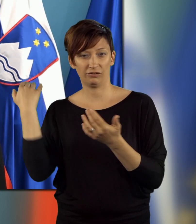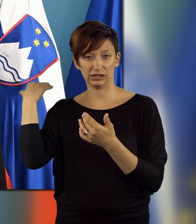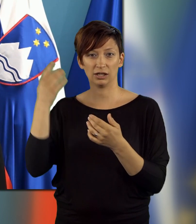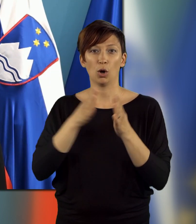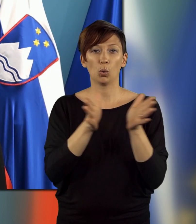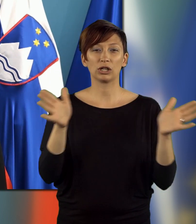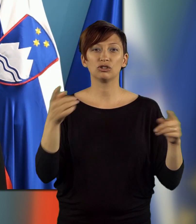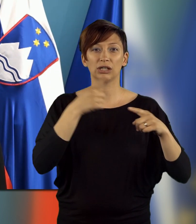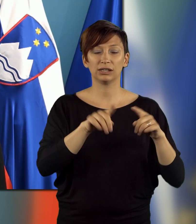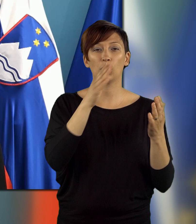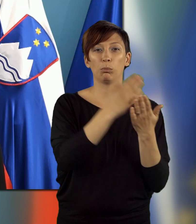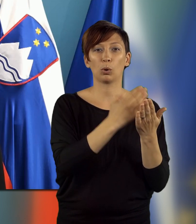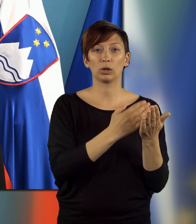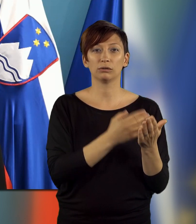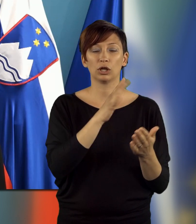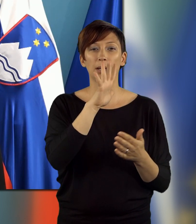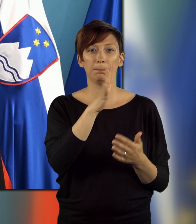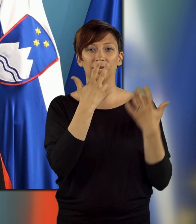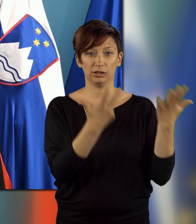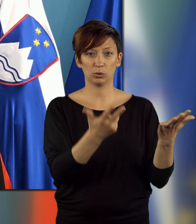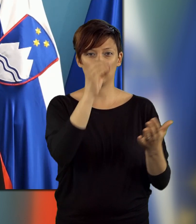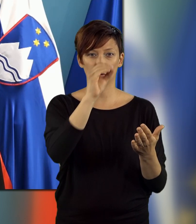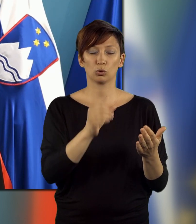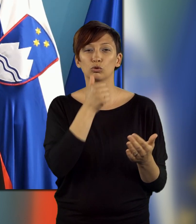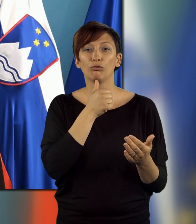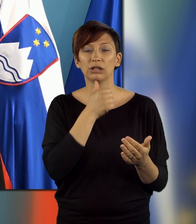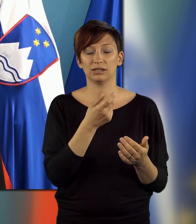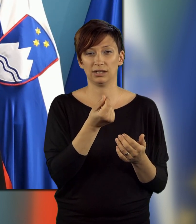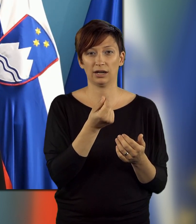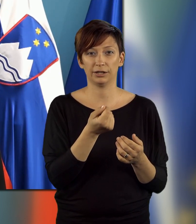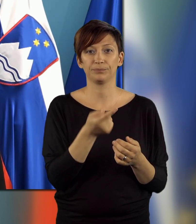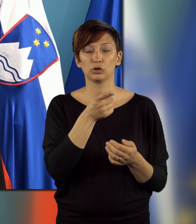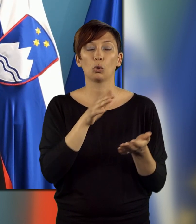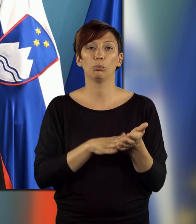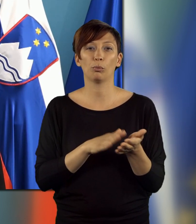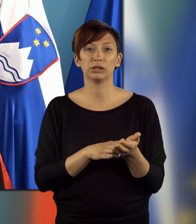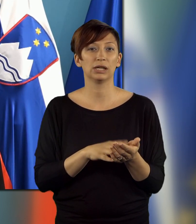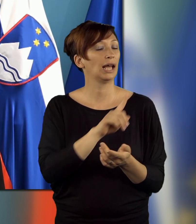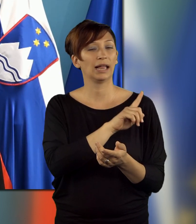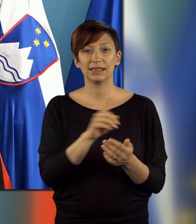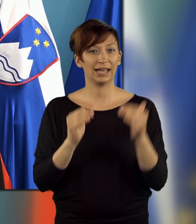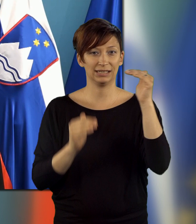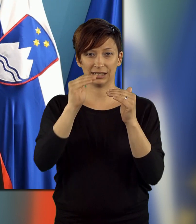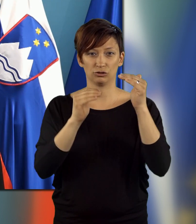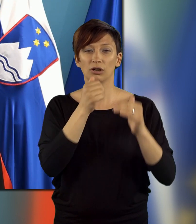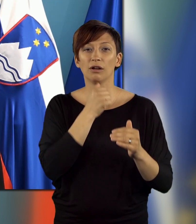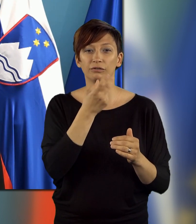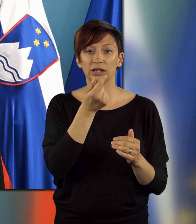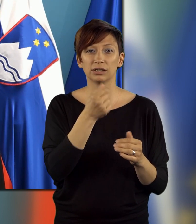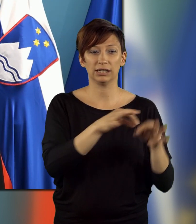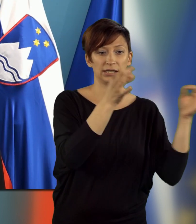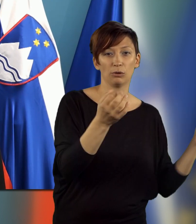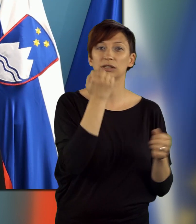v razširjenem delu programa, to je 85% financiranje. To pomeni, da ne izenačujemo